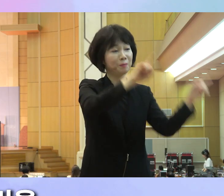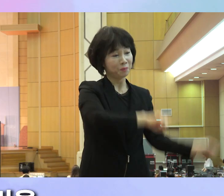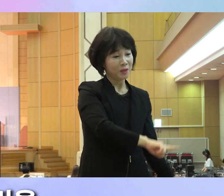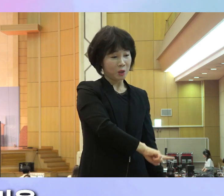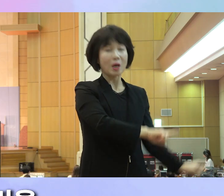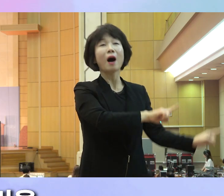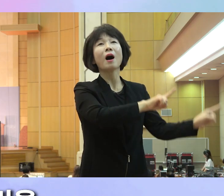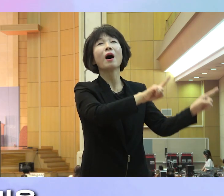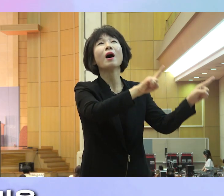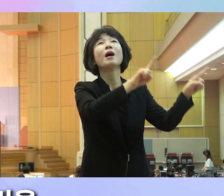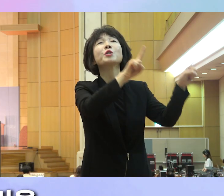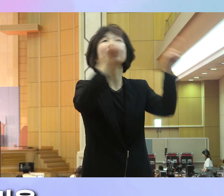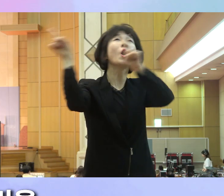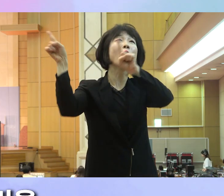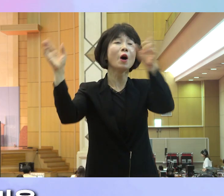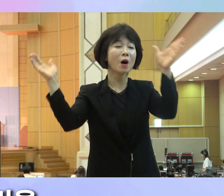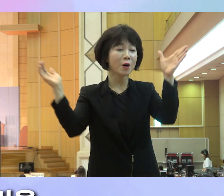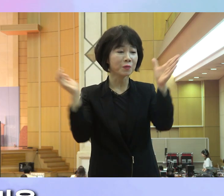사셨네